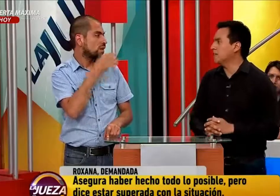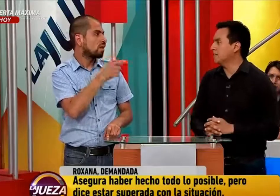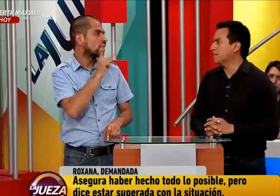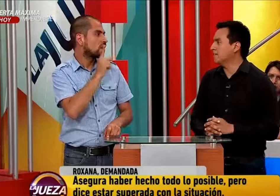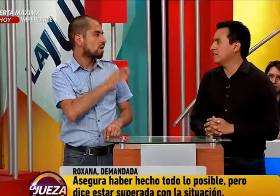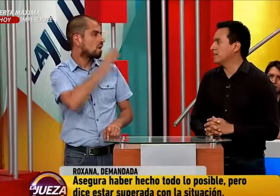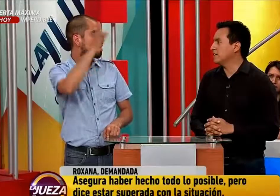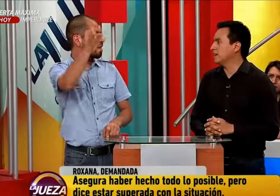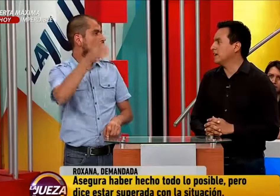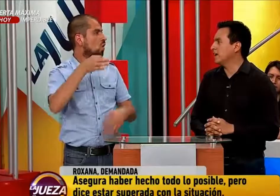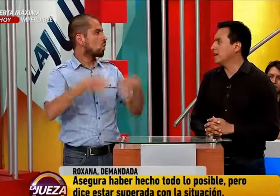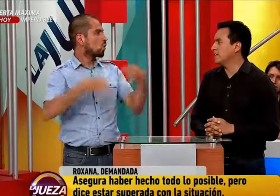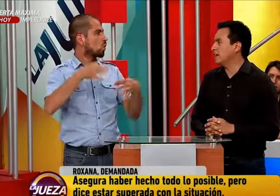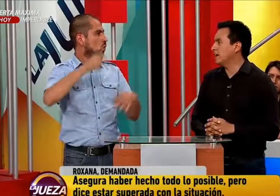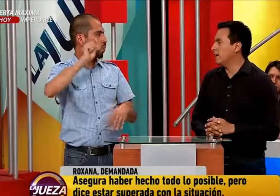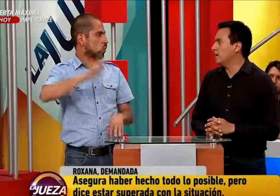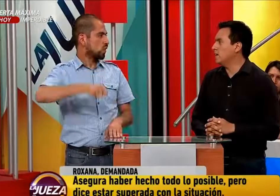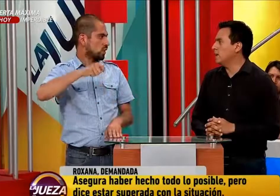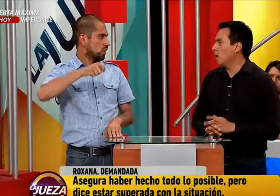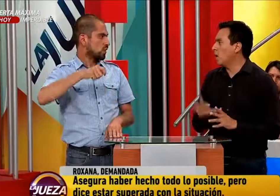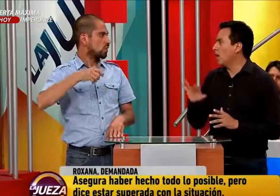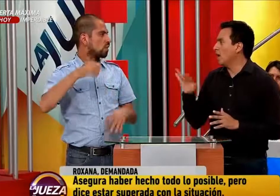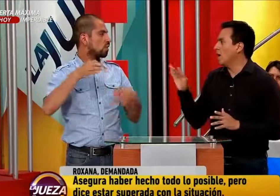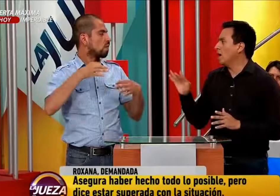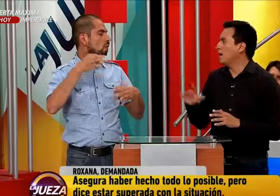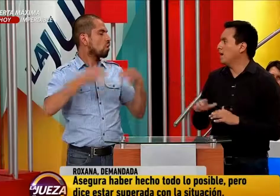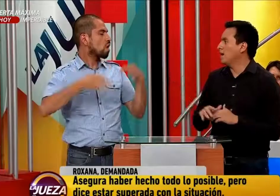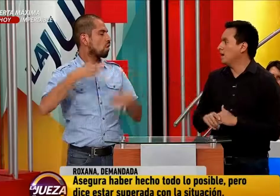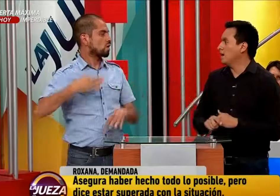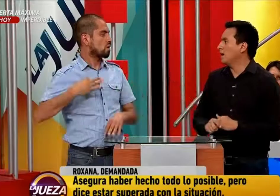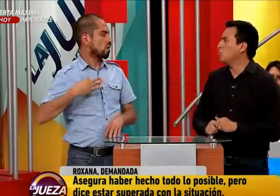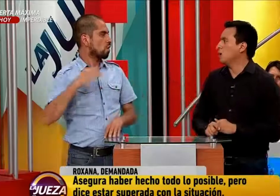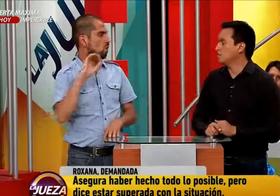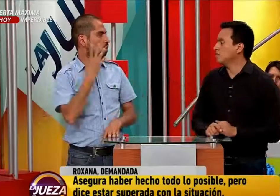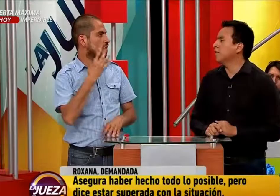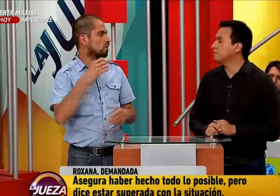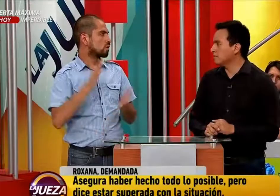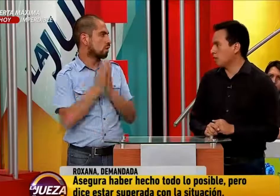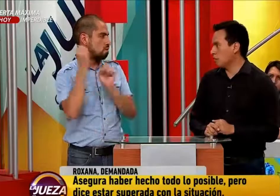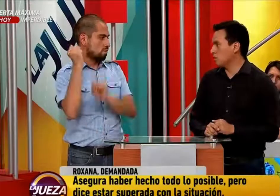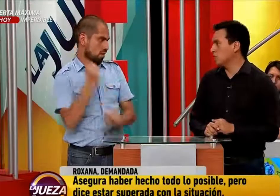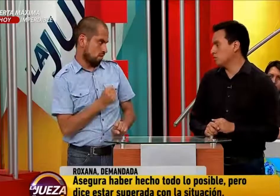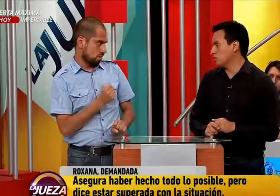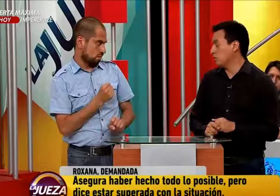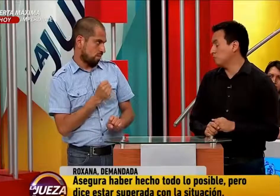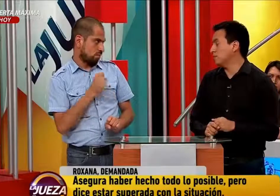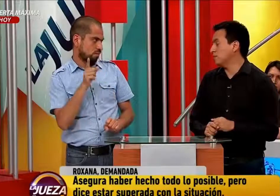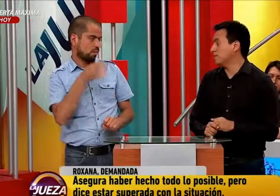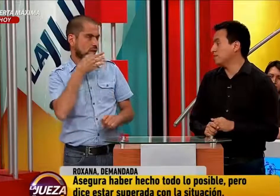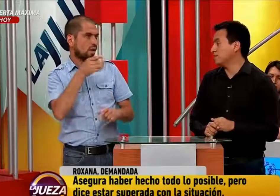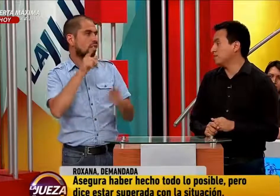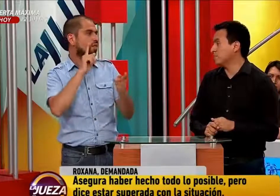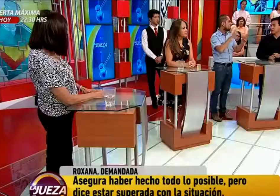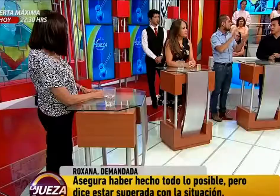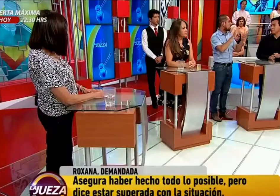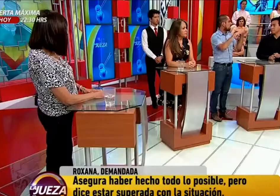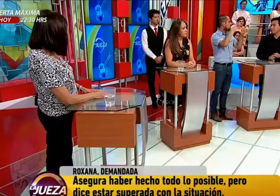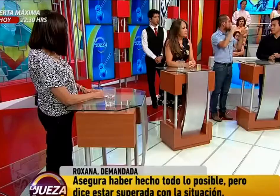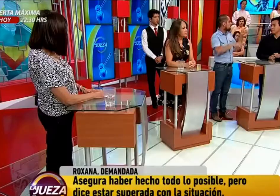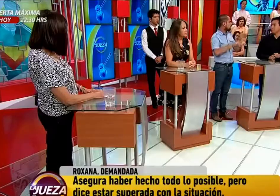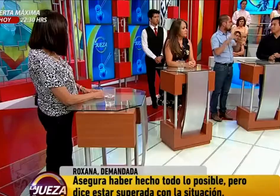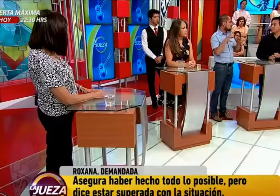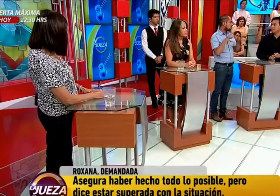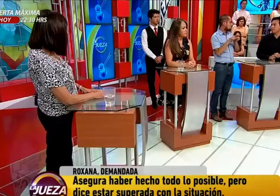tiene que ir al juzgado civil, al cuarto juzgado civil de San Miguel, para que pueda